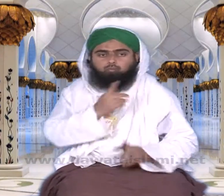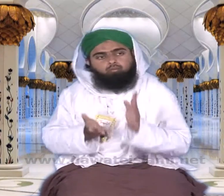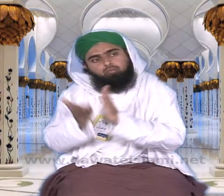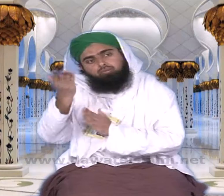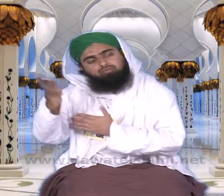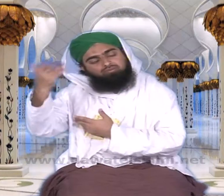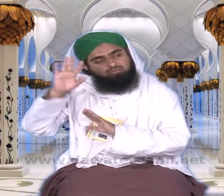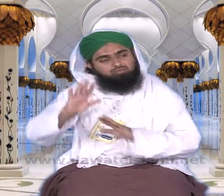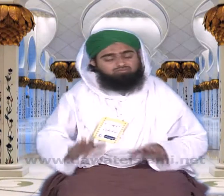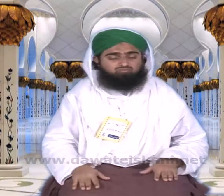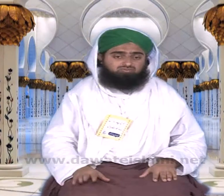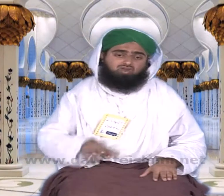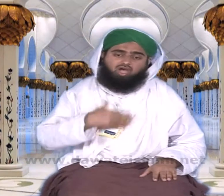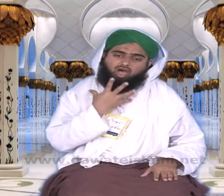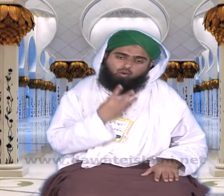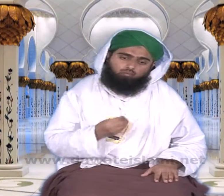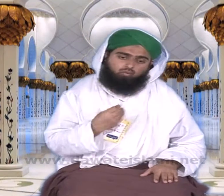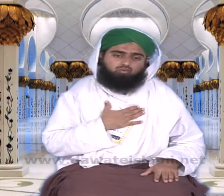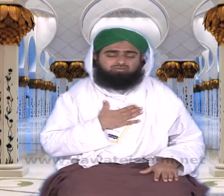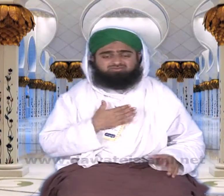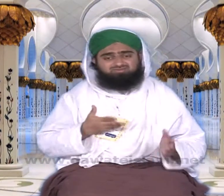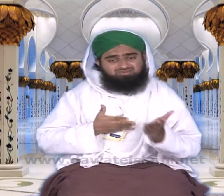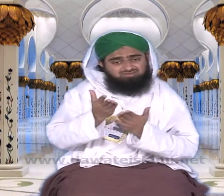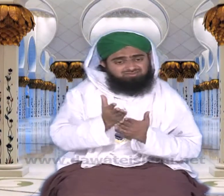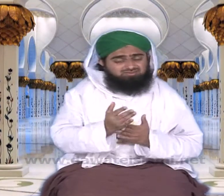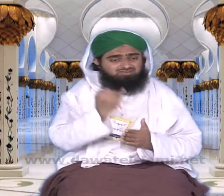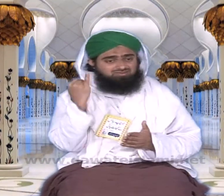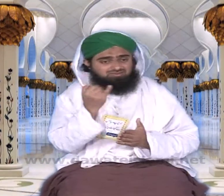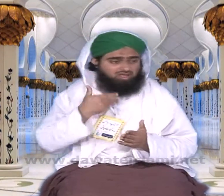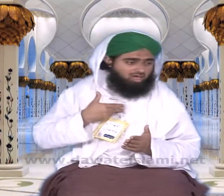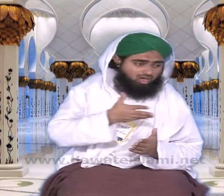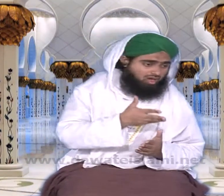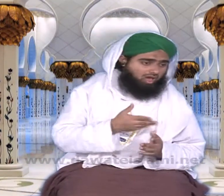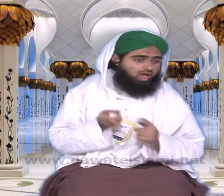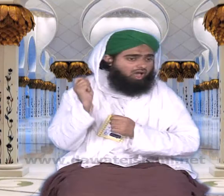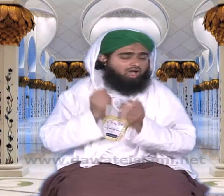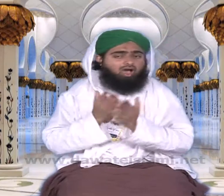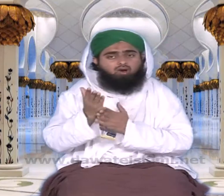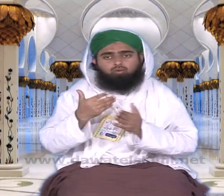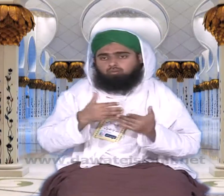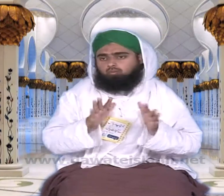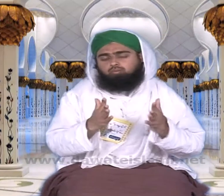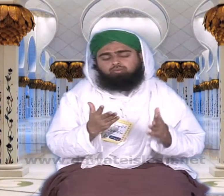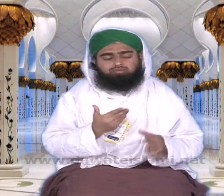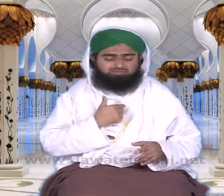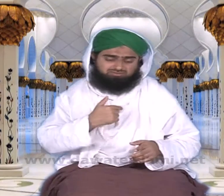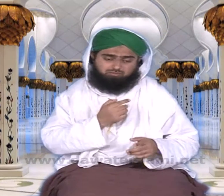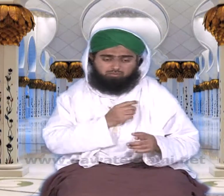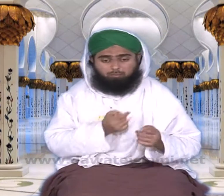آہ راہِ مال میں ہر قسم کی تکالی وہ خندہ پیشانی سے گوارہ کر لیتے تھے